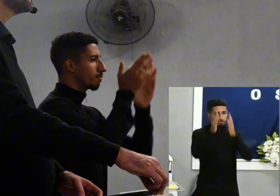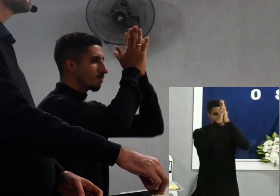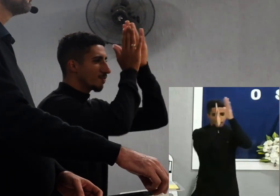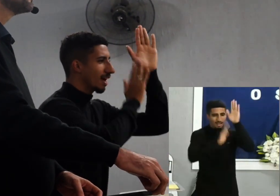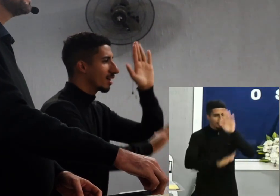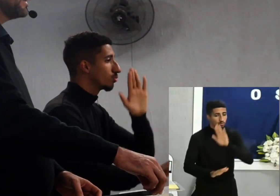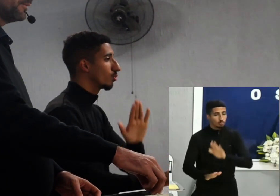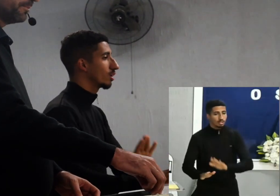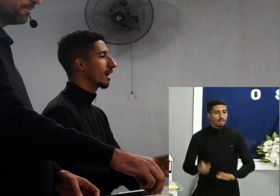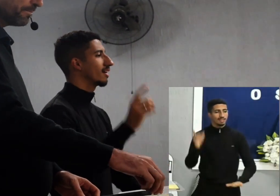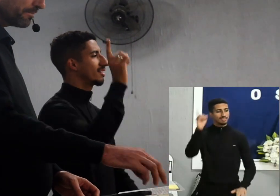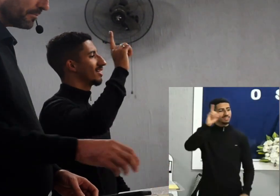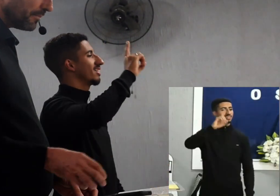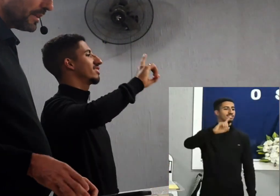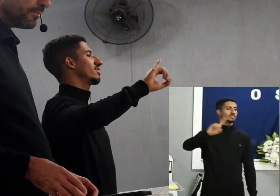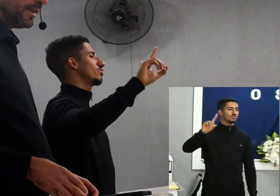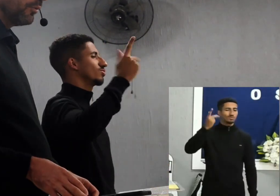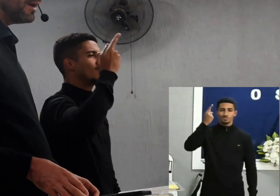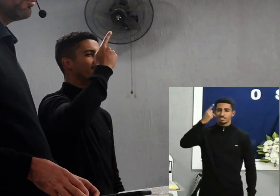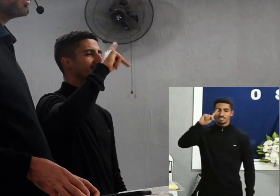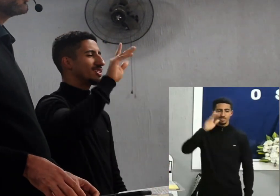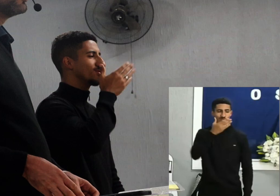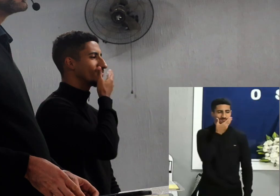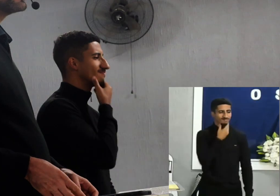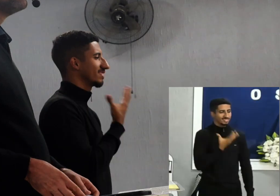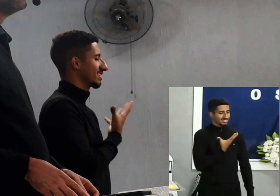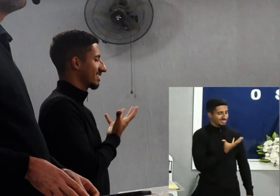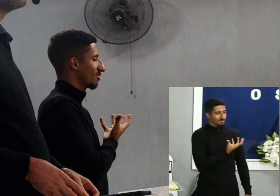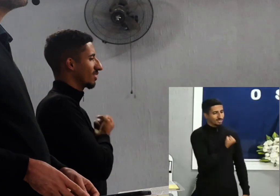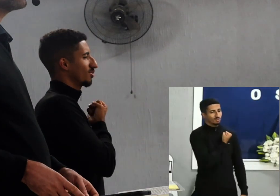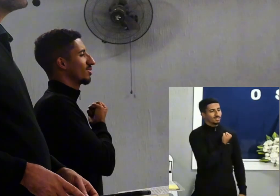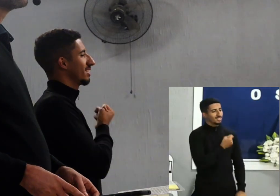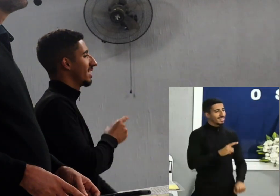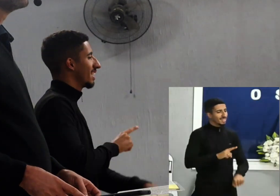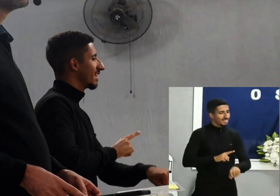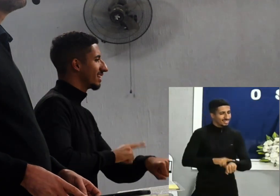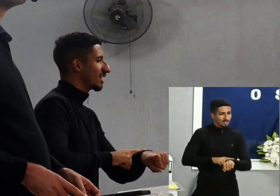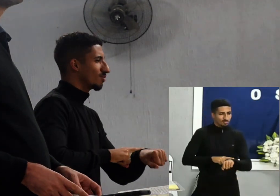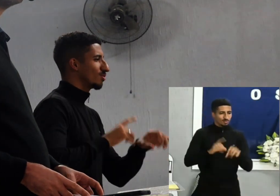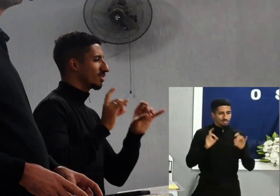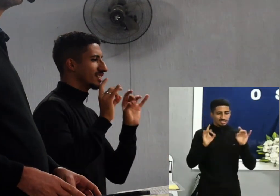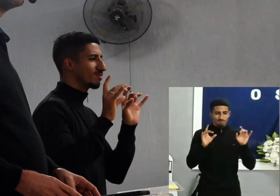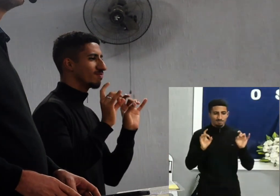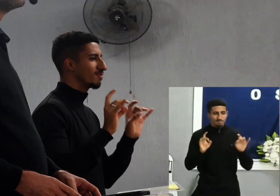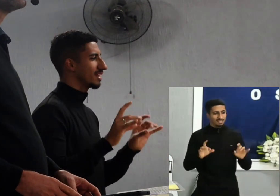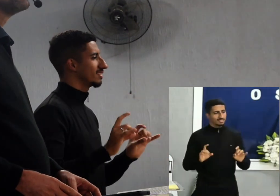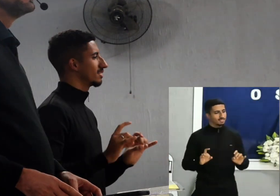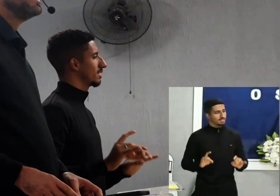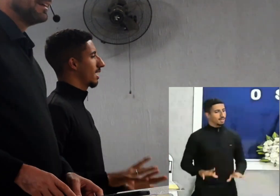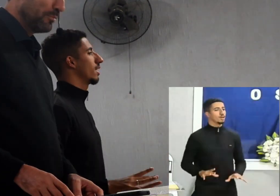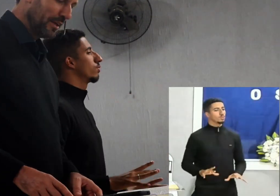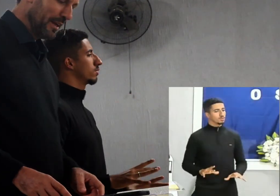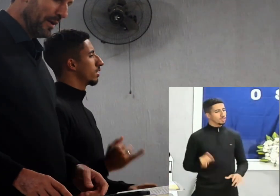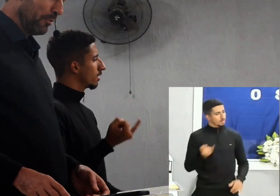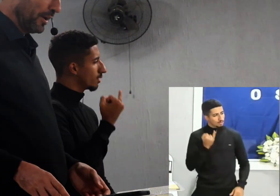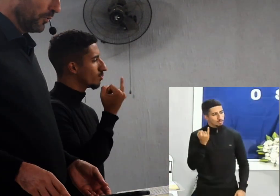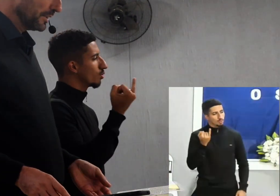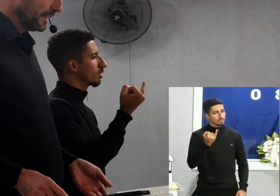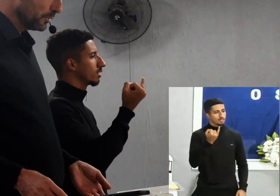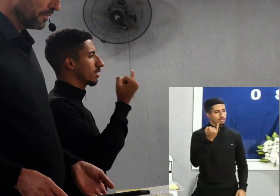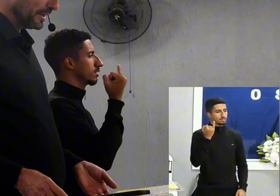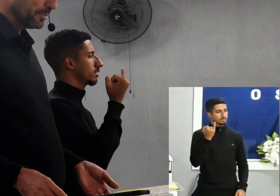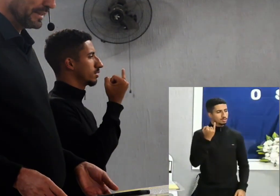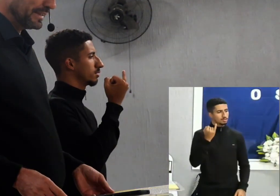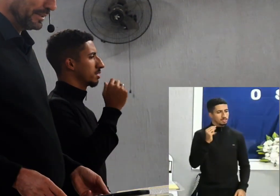assim extraordinário, não é pouca coisa, não menospreze o culto, não menospreze a igreja reunida, porque não é pouca